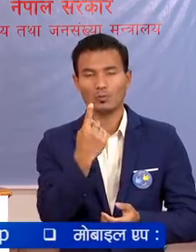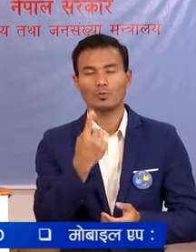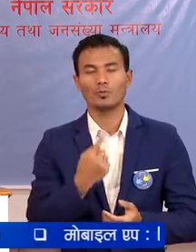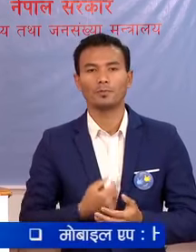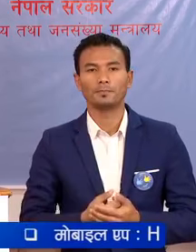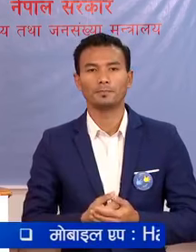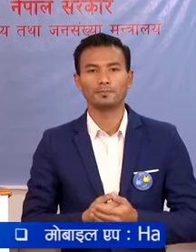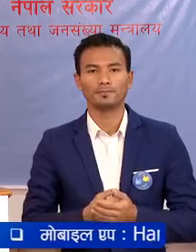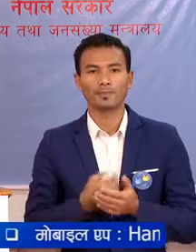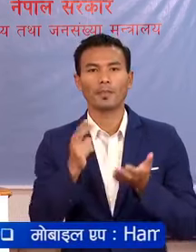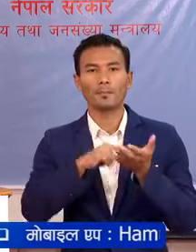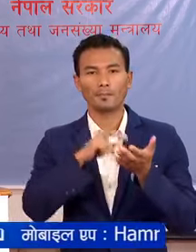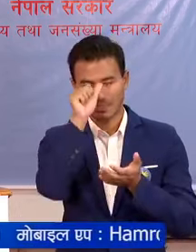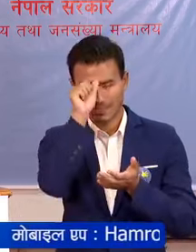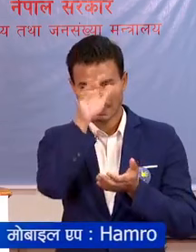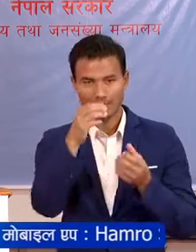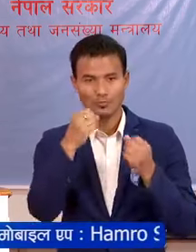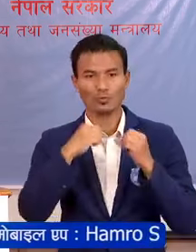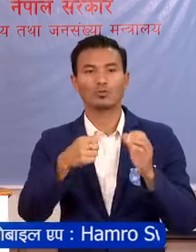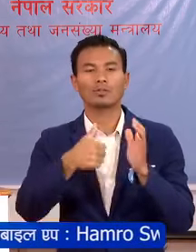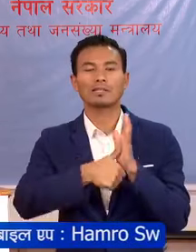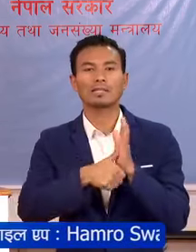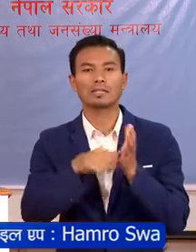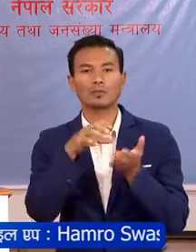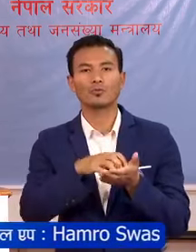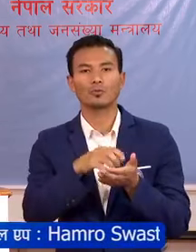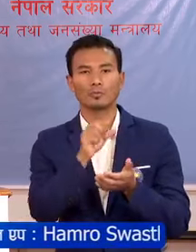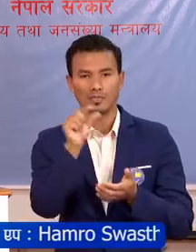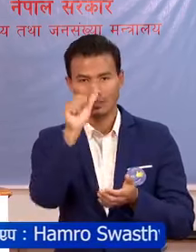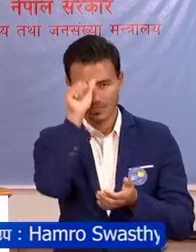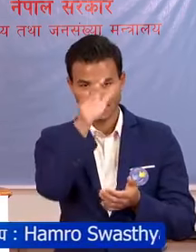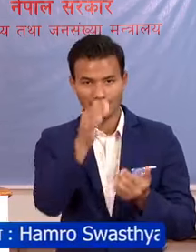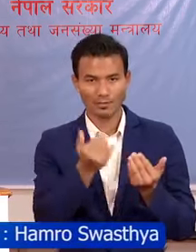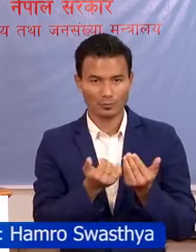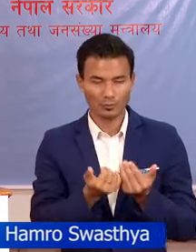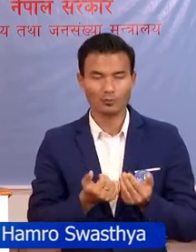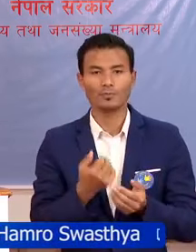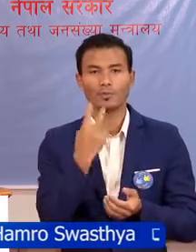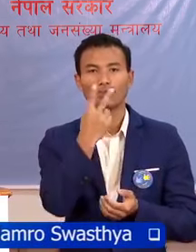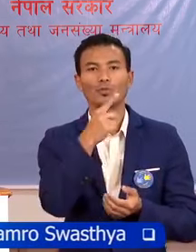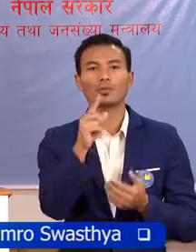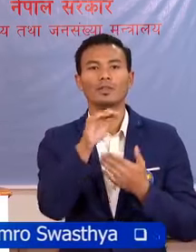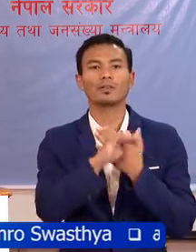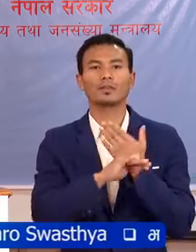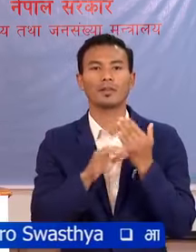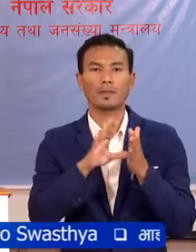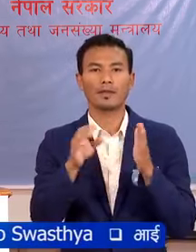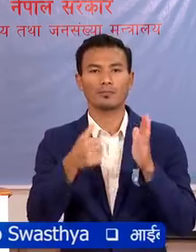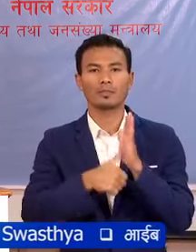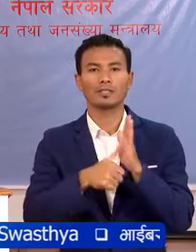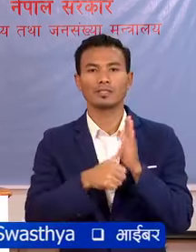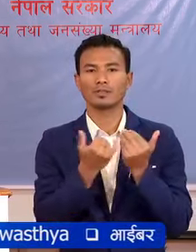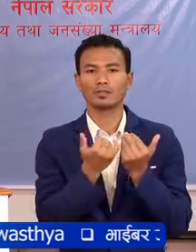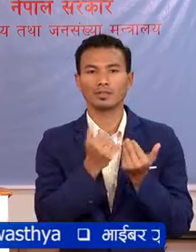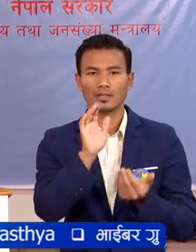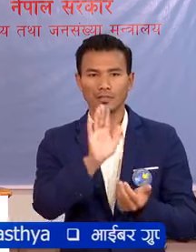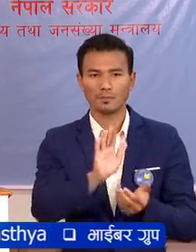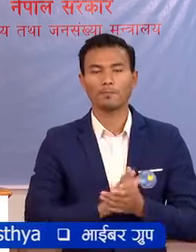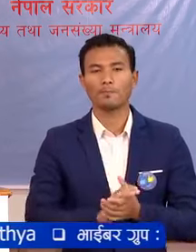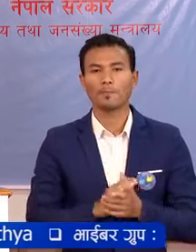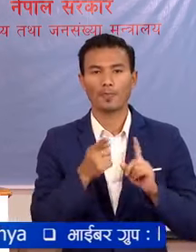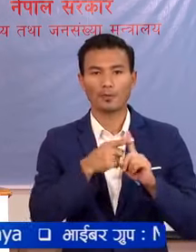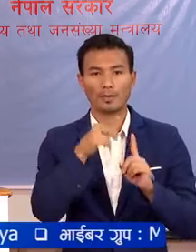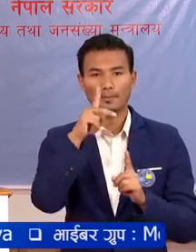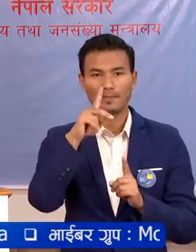पहिलो अपडेट मा पर्योक साला को परिक्शेंग बाट गरूना चाहां छुँँँँँँ आमिले दुई ओटा बीदी बाट परिक्शेंग गईर रहेका छों ये ओटा